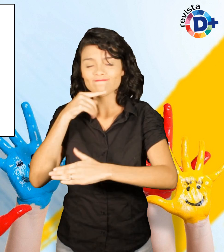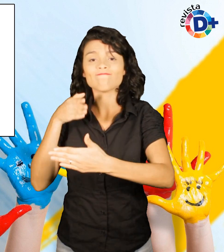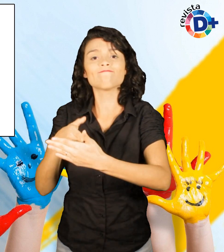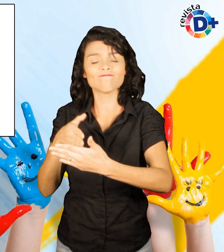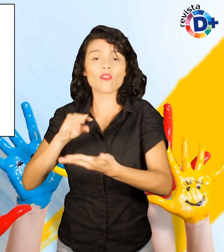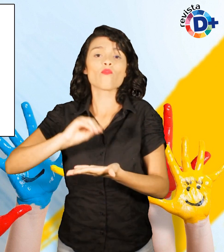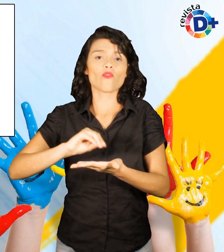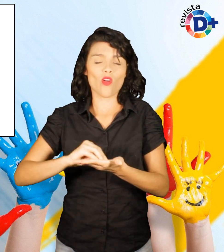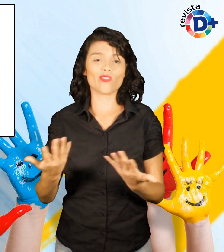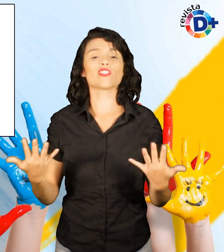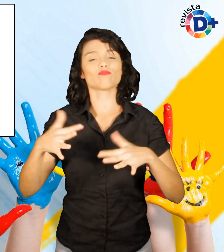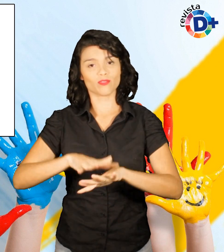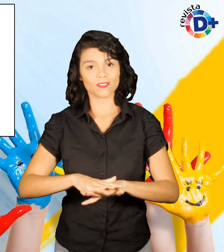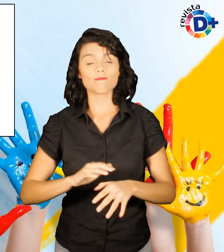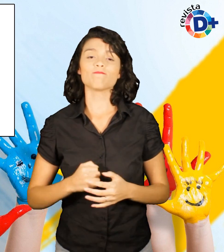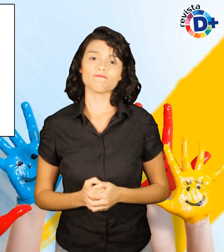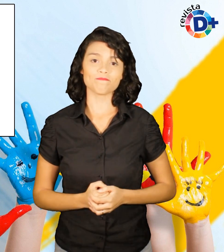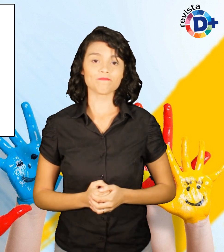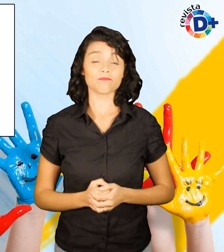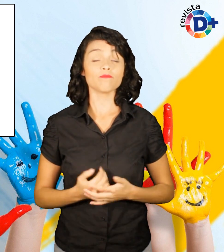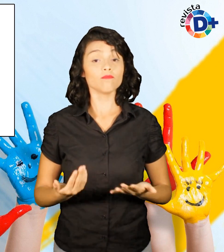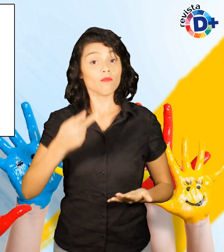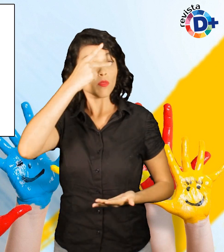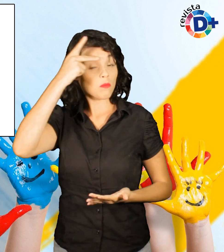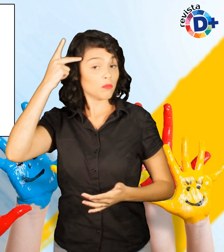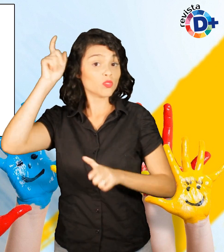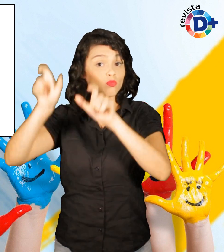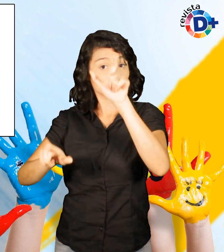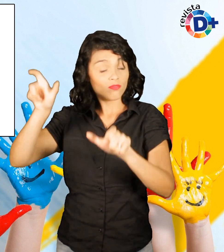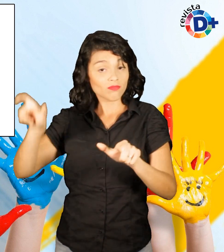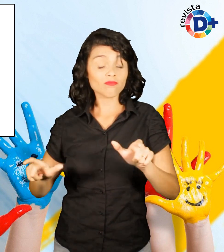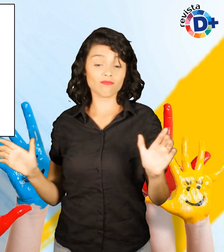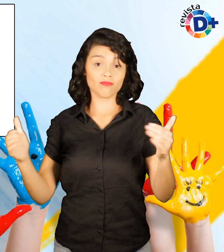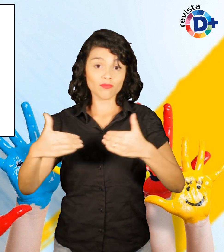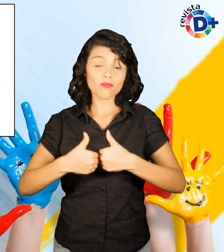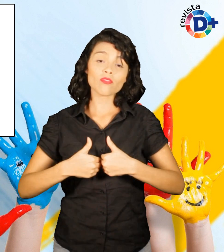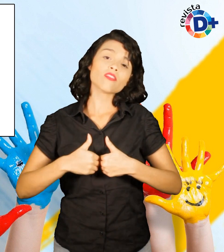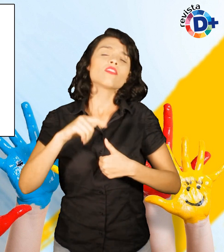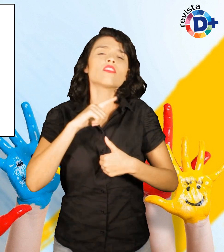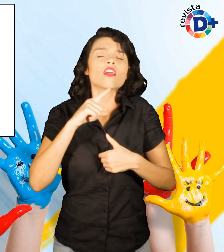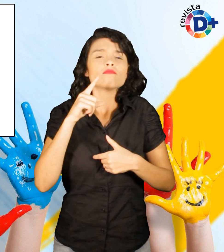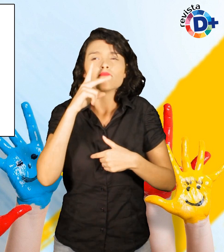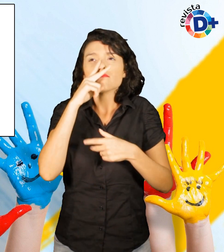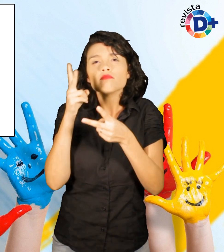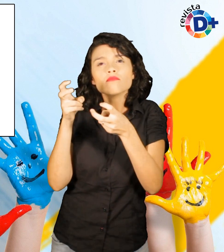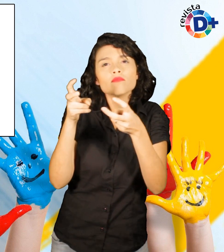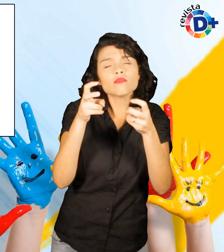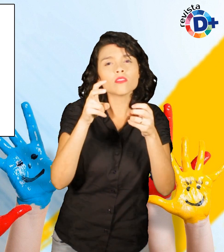com outros tipos de deficiência. As pessoas com autismo apenas têm uma percepção de mundo diferente das